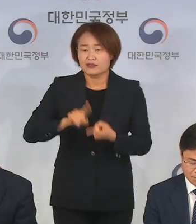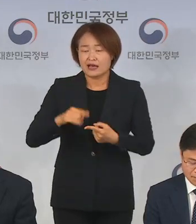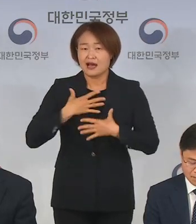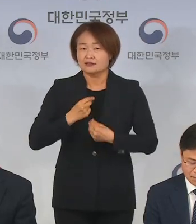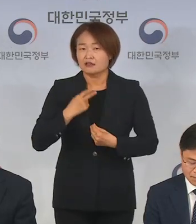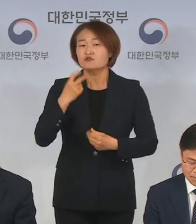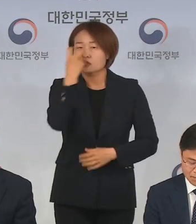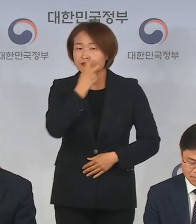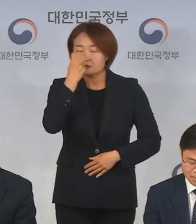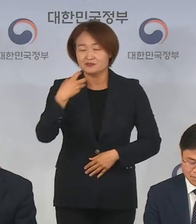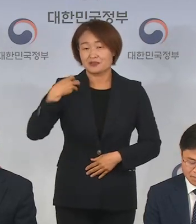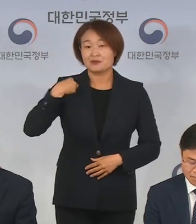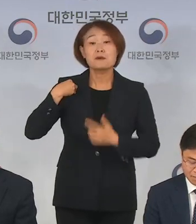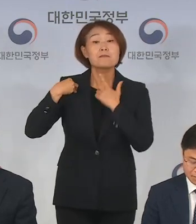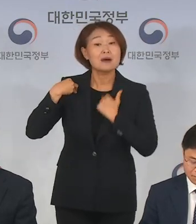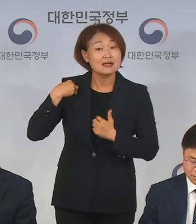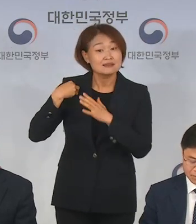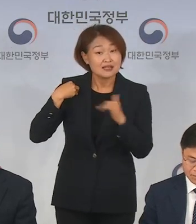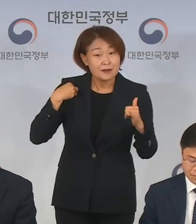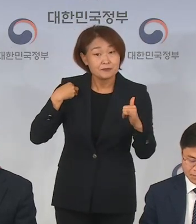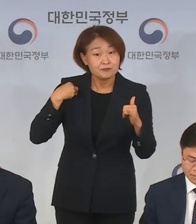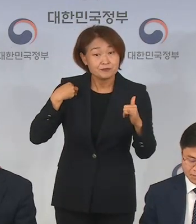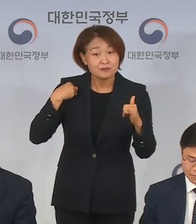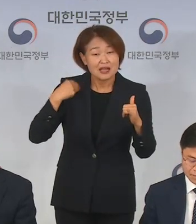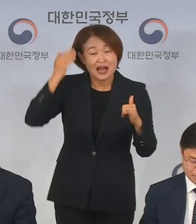검토를 담당해온